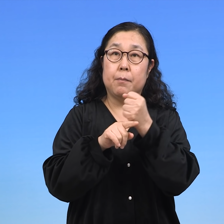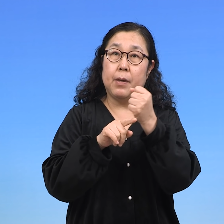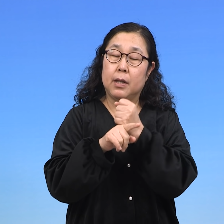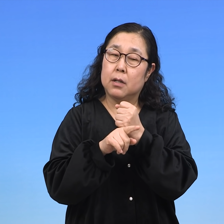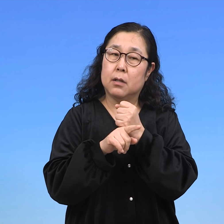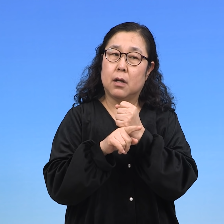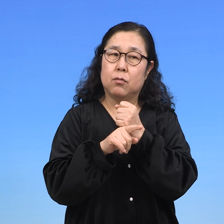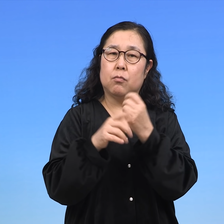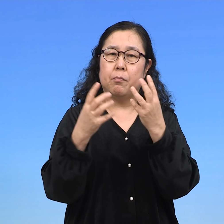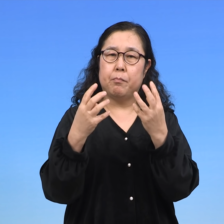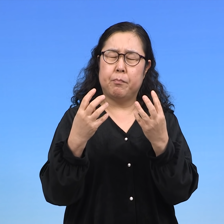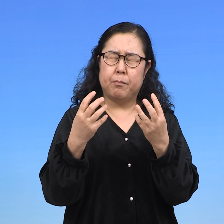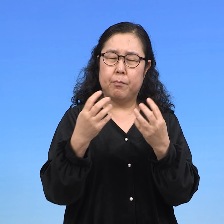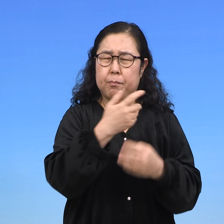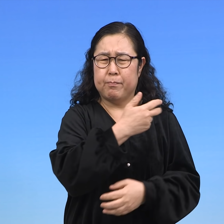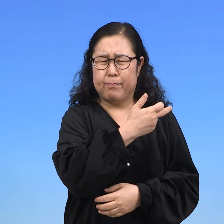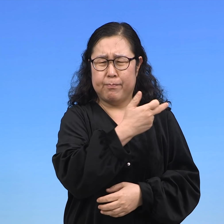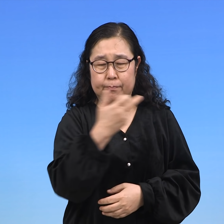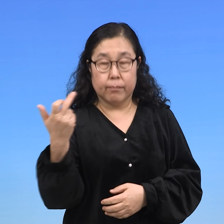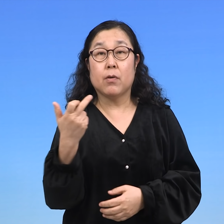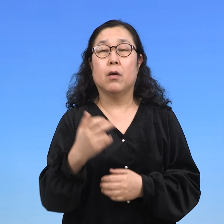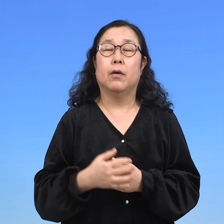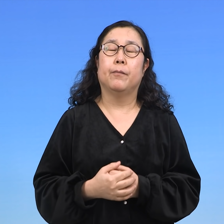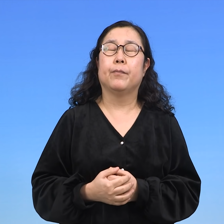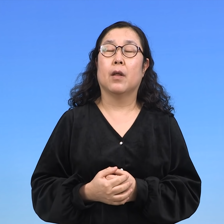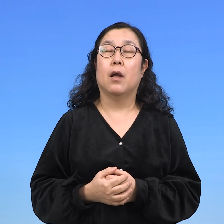의미는 뭐 어마어마한 거 아니겠습니까?